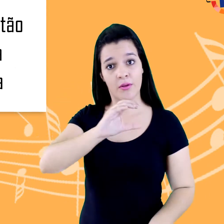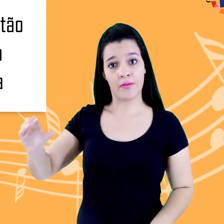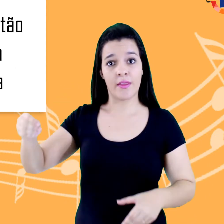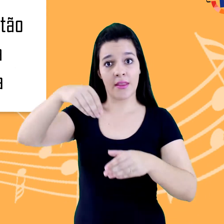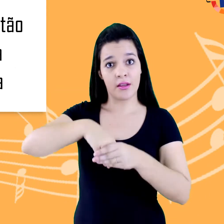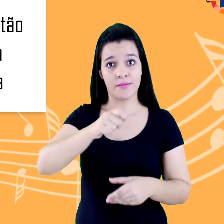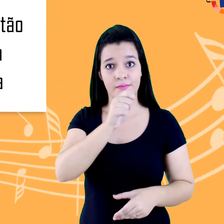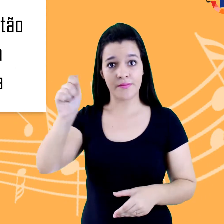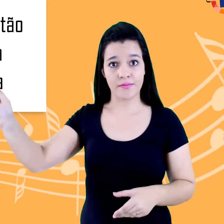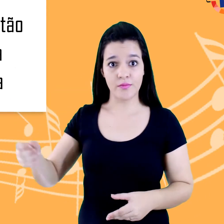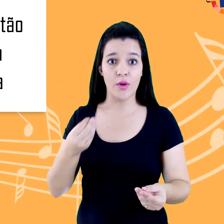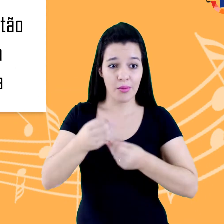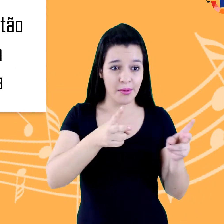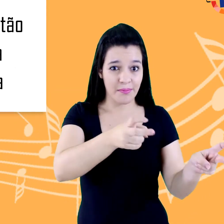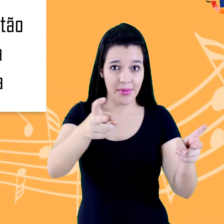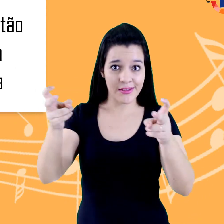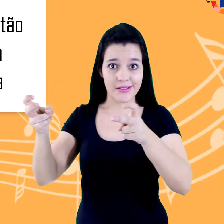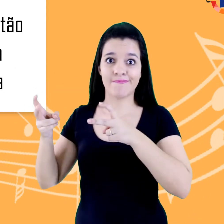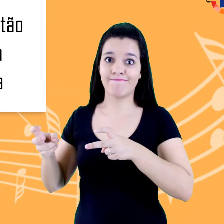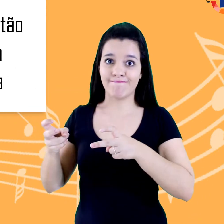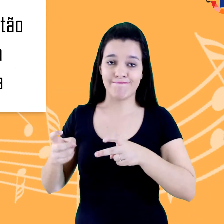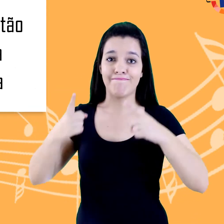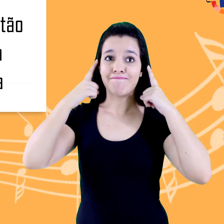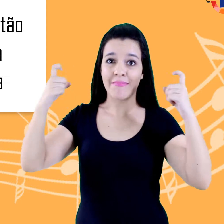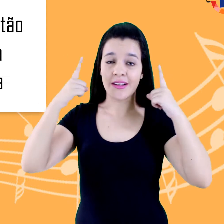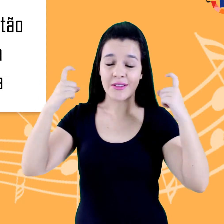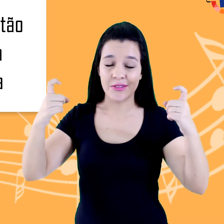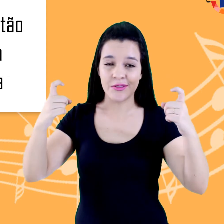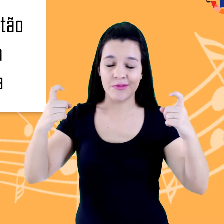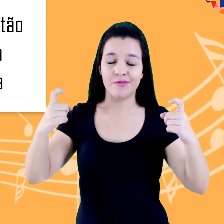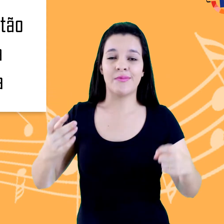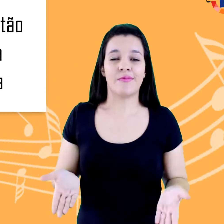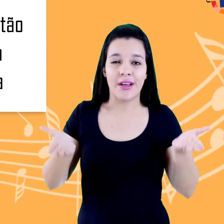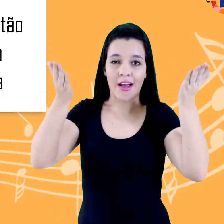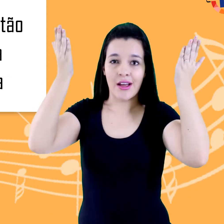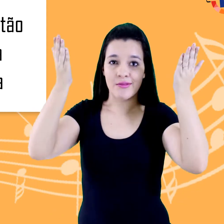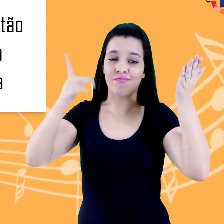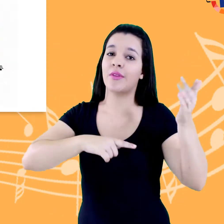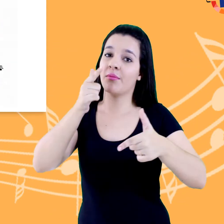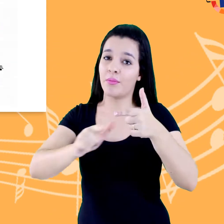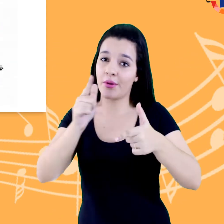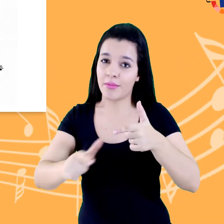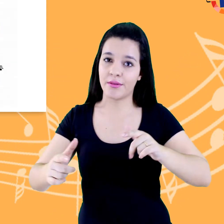e gestão dos impactos da poluição sonora. Às